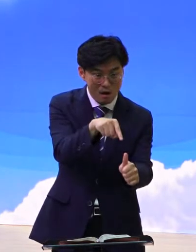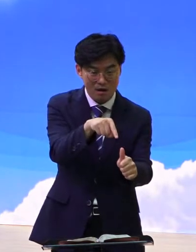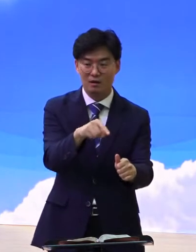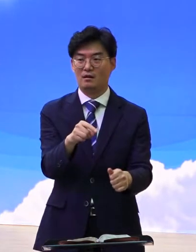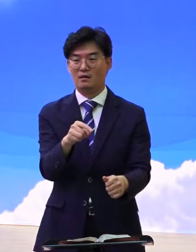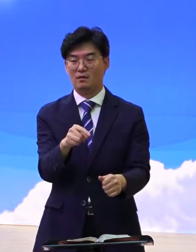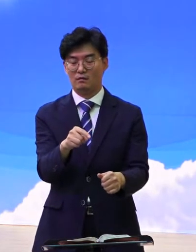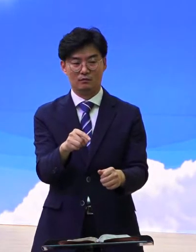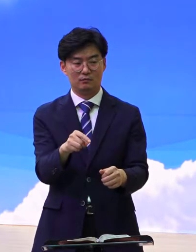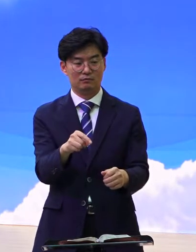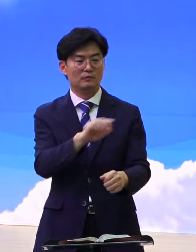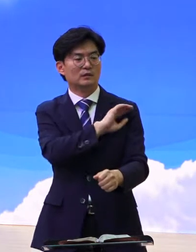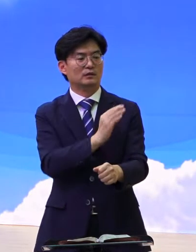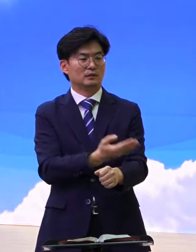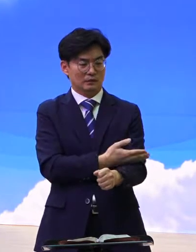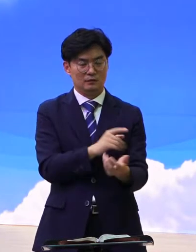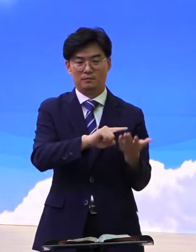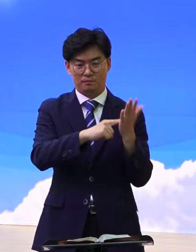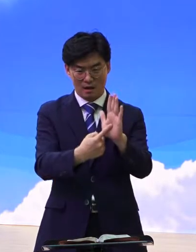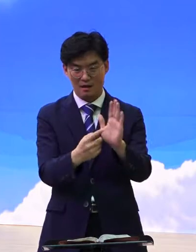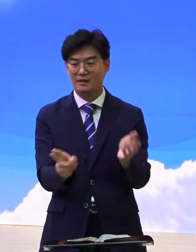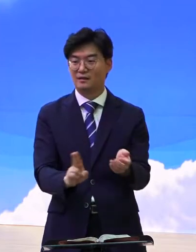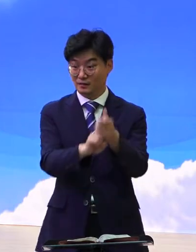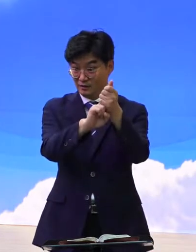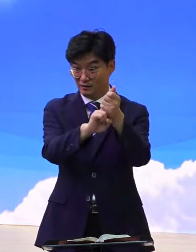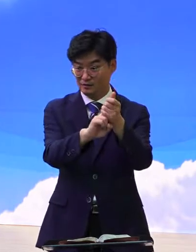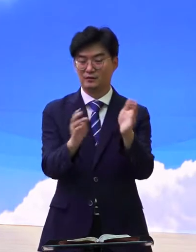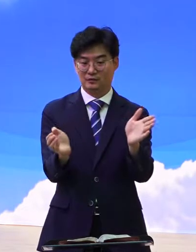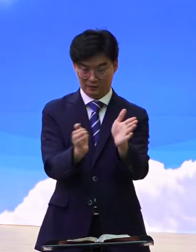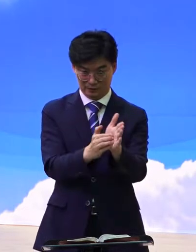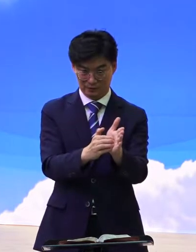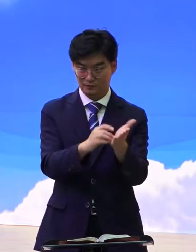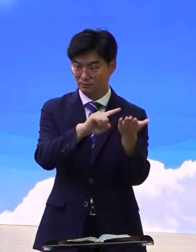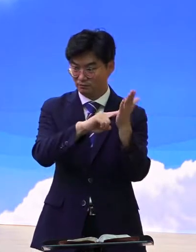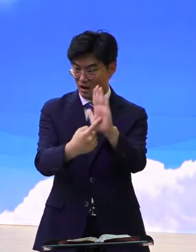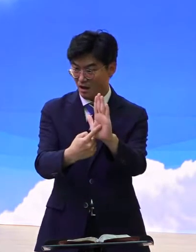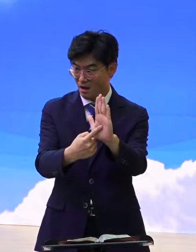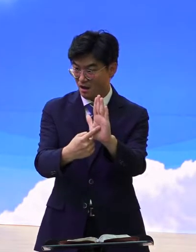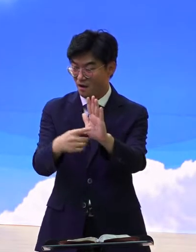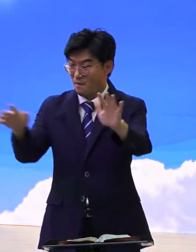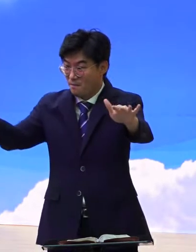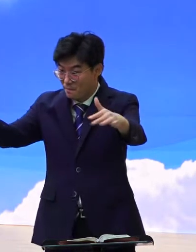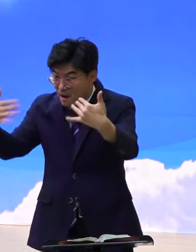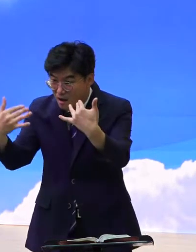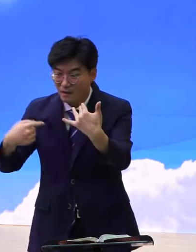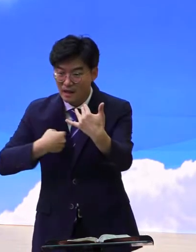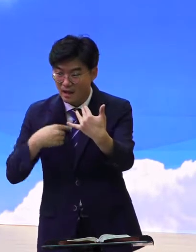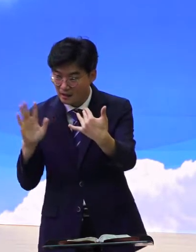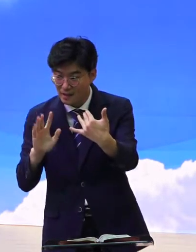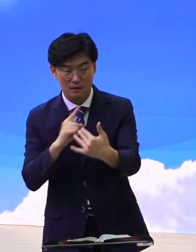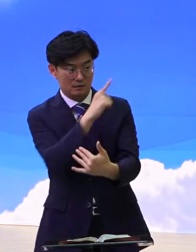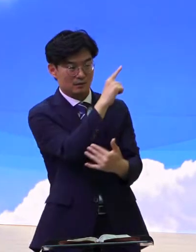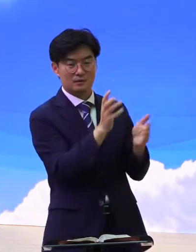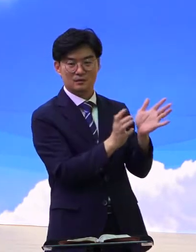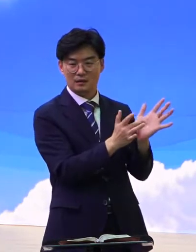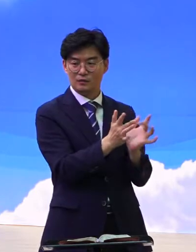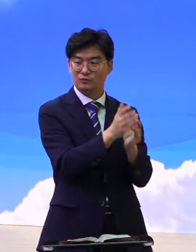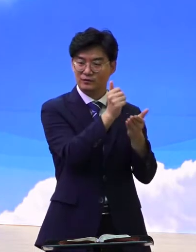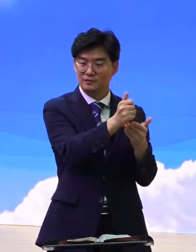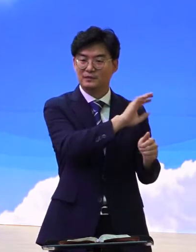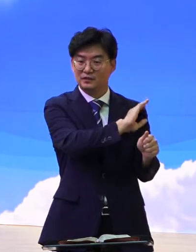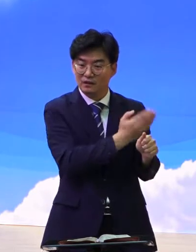했습니다. 그런데 그는 그 일이 내가 한 것이 아니라 예수님께서 하셨다라고 분명히